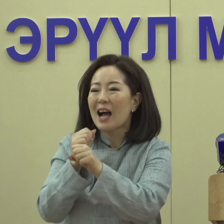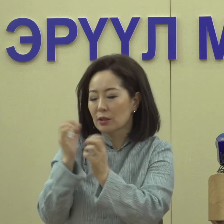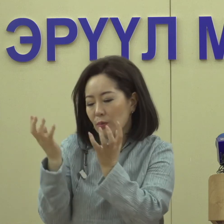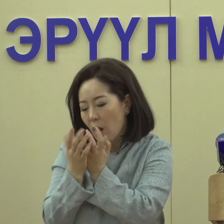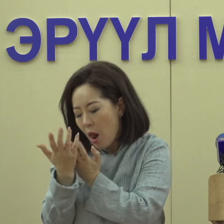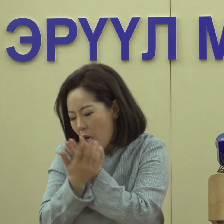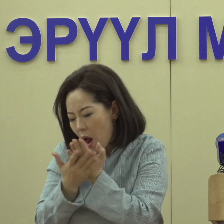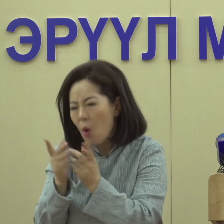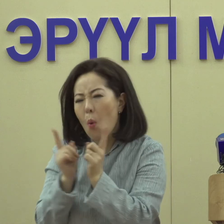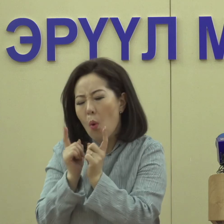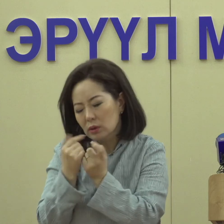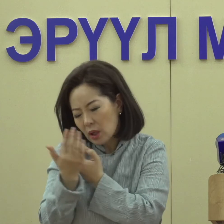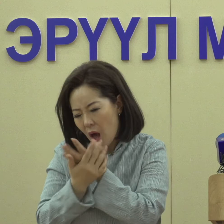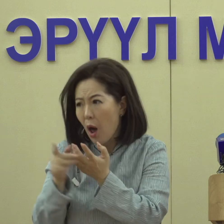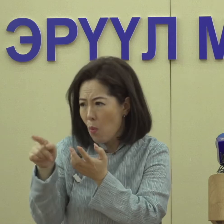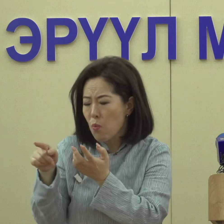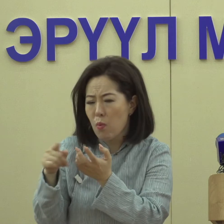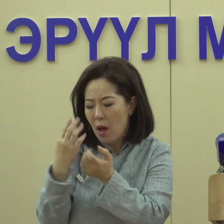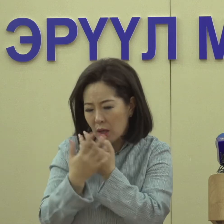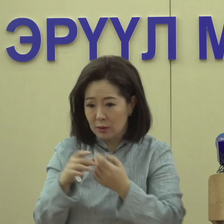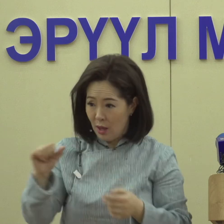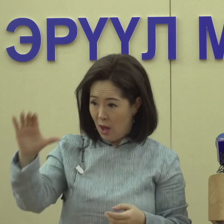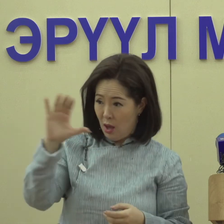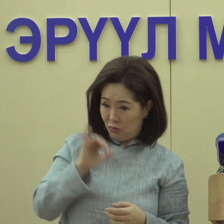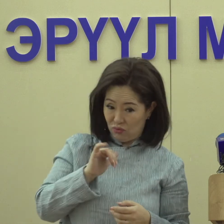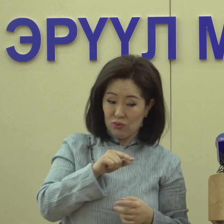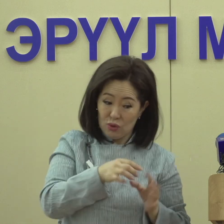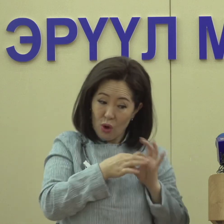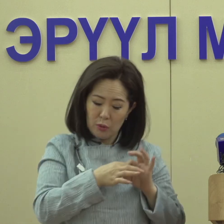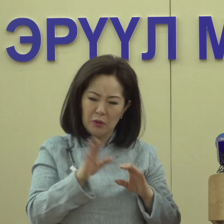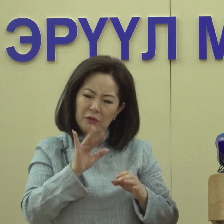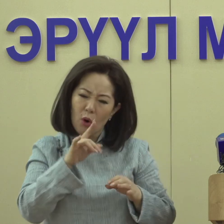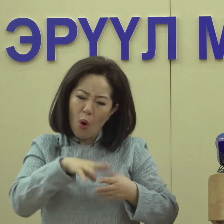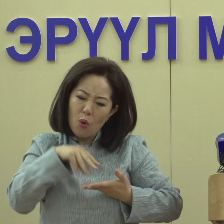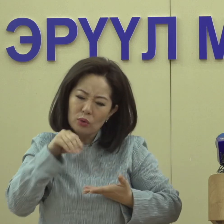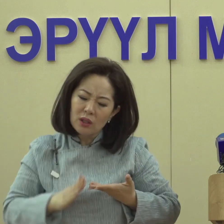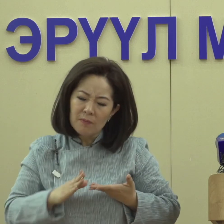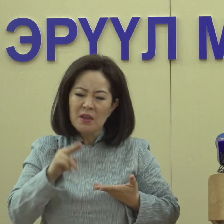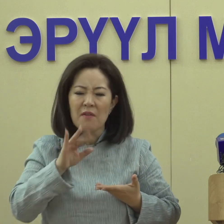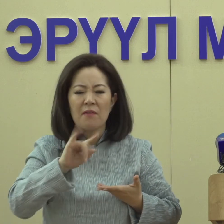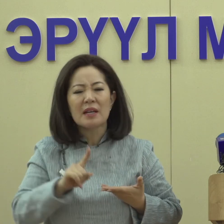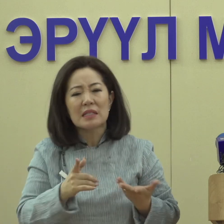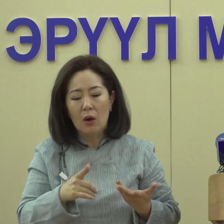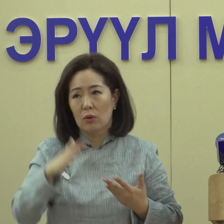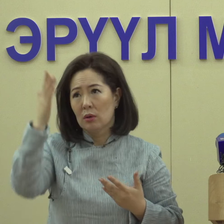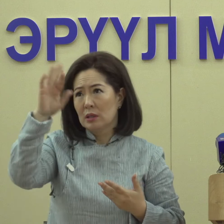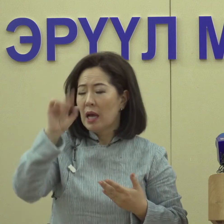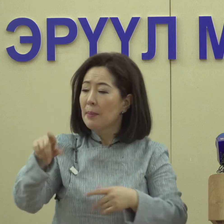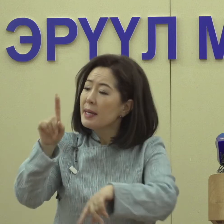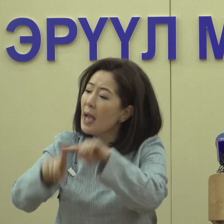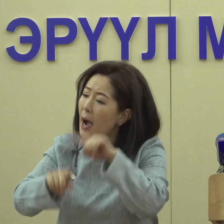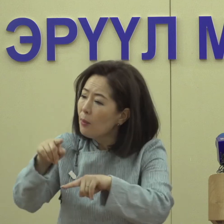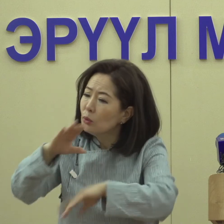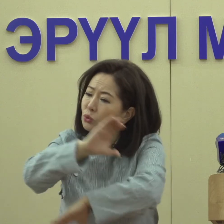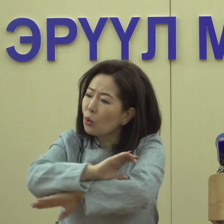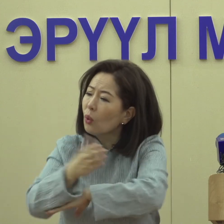үеэр хэрэгдсэн зүйлүүд байгаа юм а. Тэгэхээр яг саяны асуудлыг бид яг өнөөдрөөс эхлээд элчин сайдын яамд оролцоод яг ямар